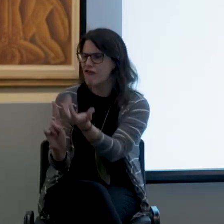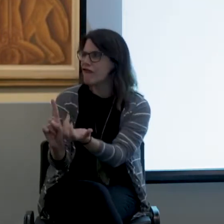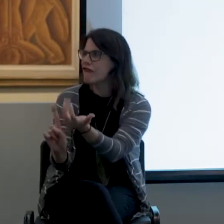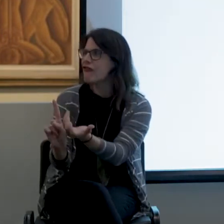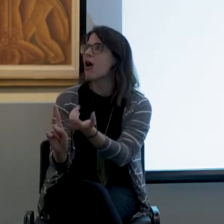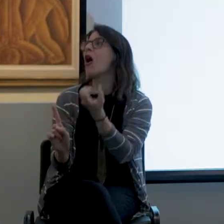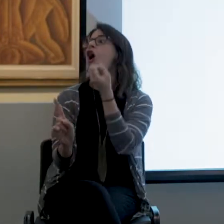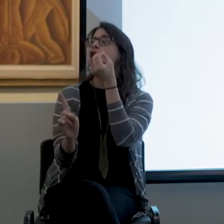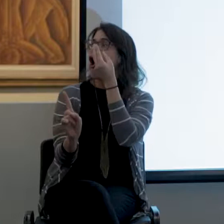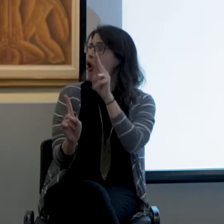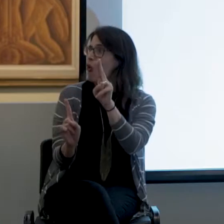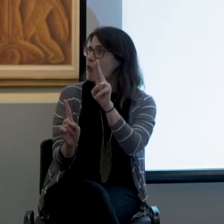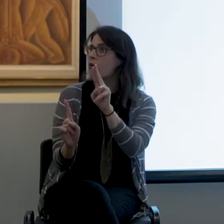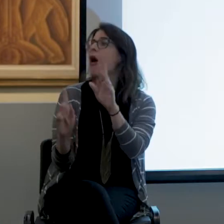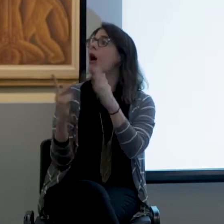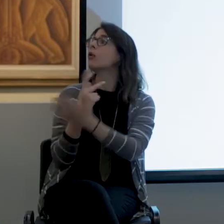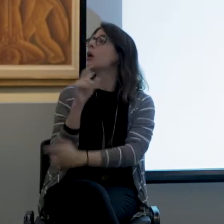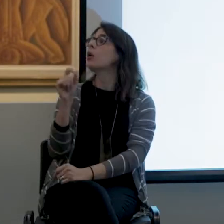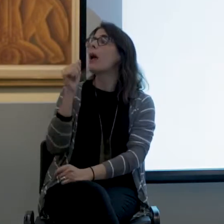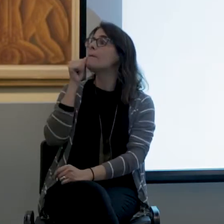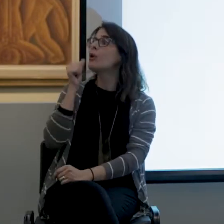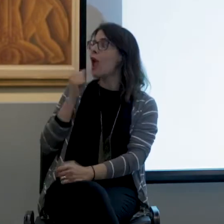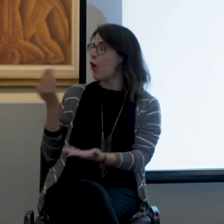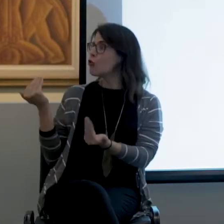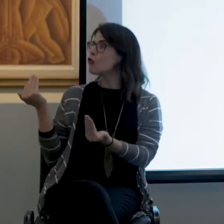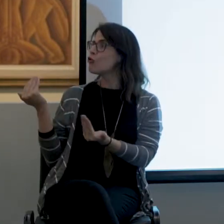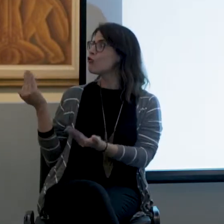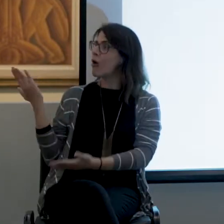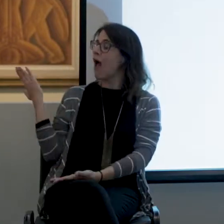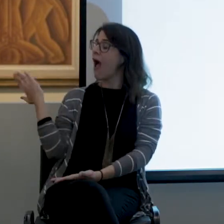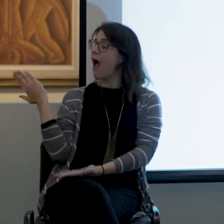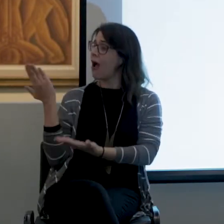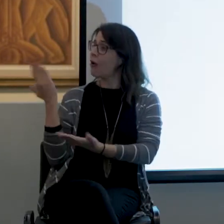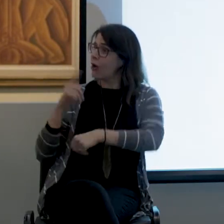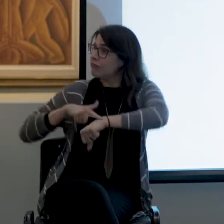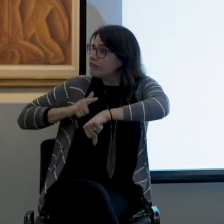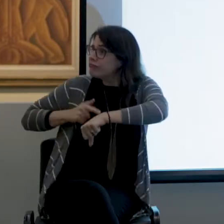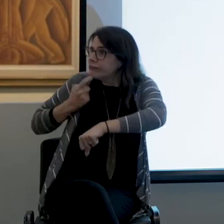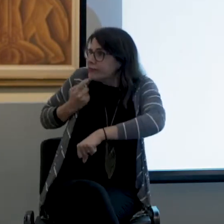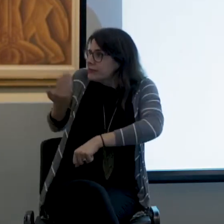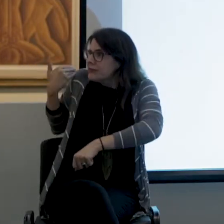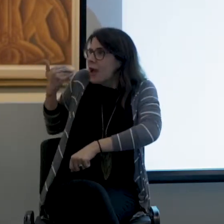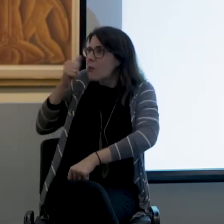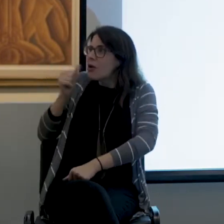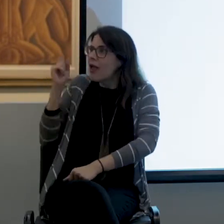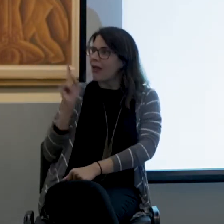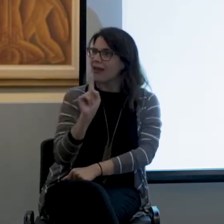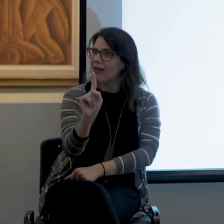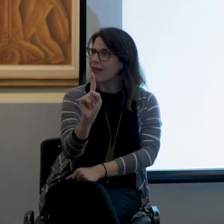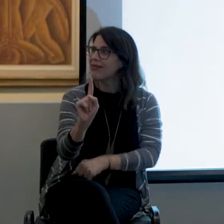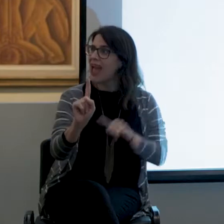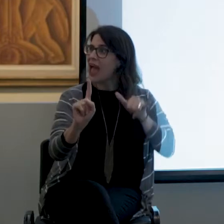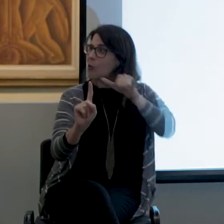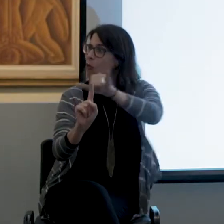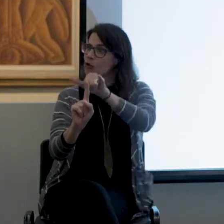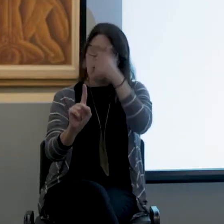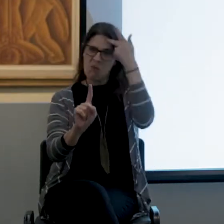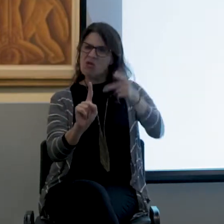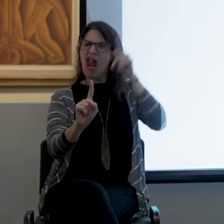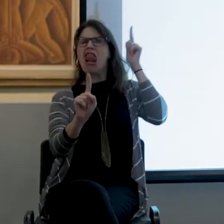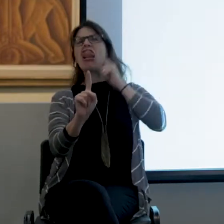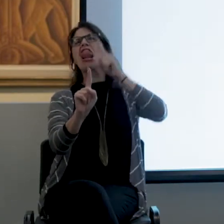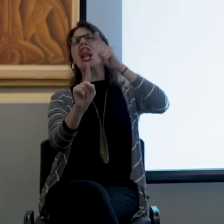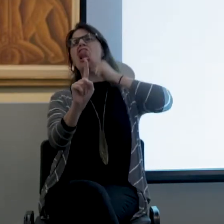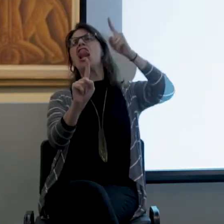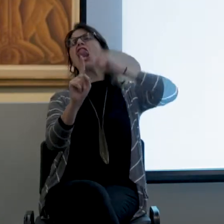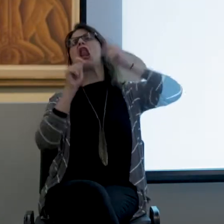Ou a Judith Butler apanhando no aeroporto. Então, sempre envolve violência.